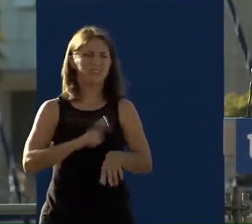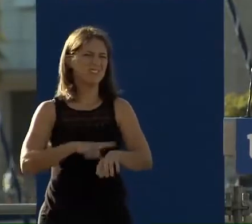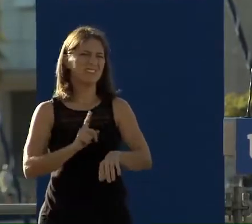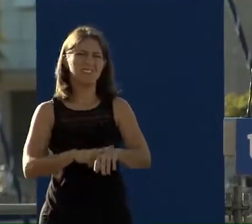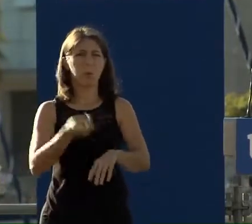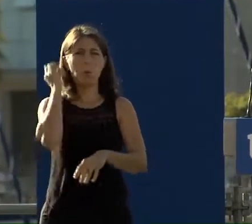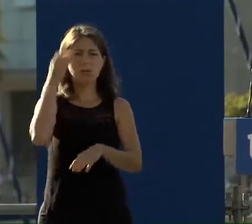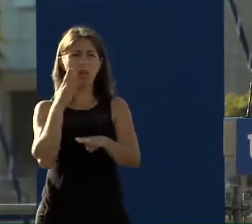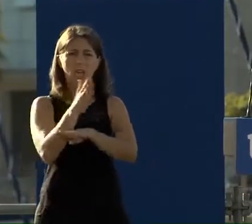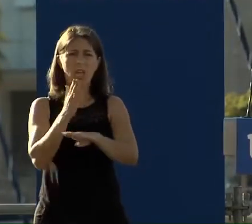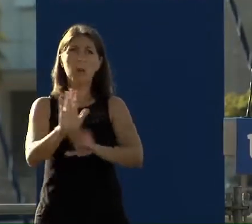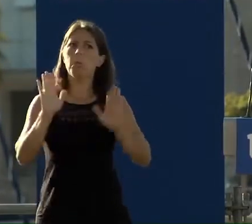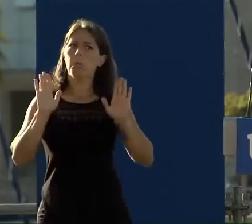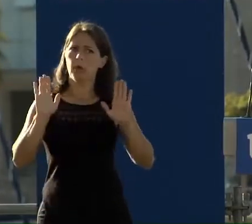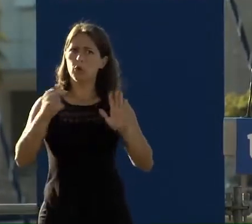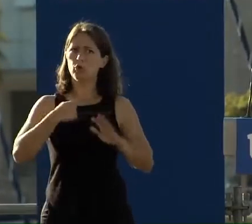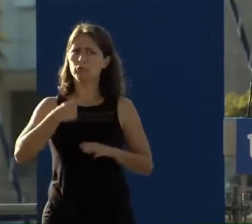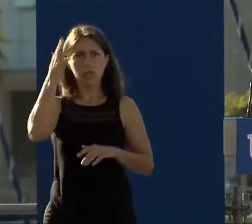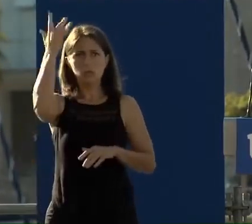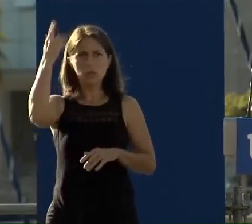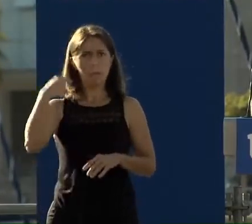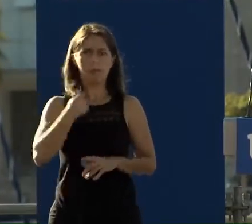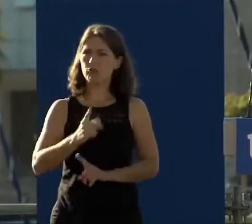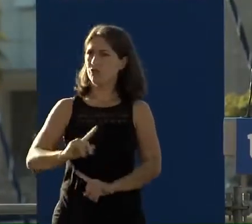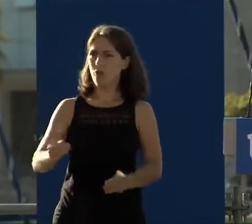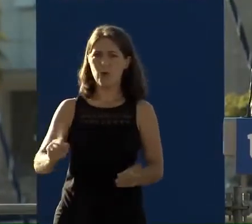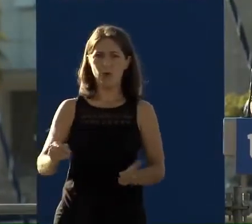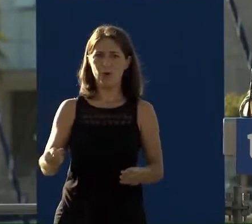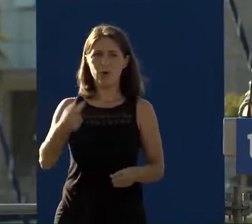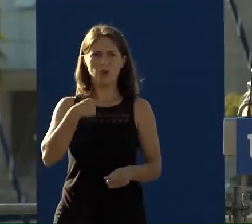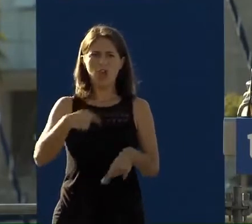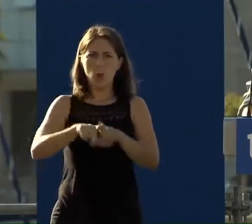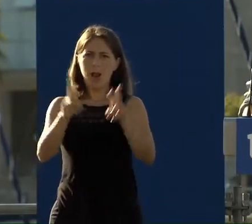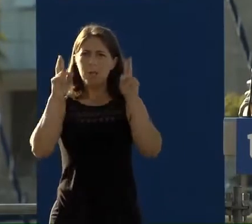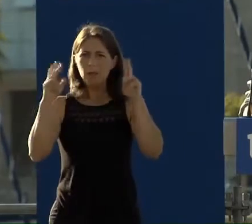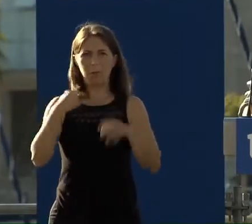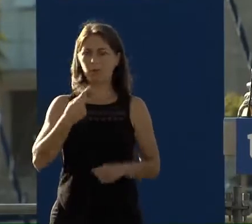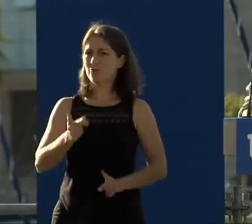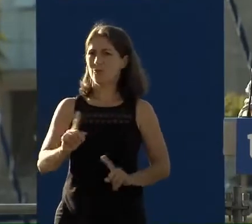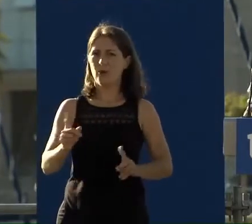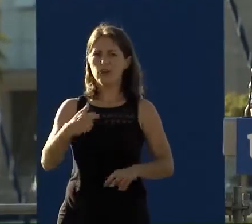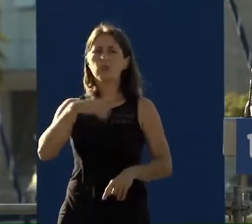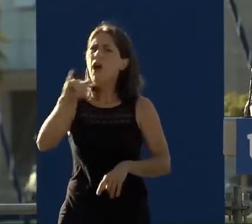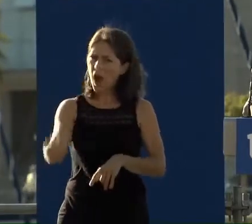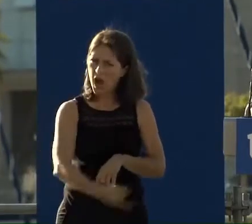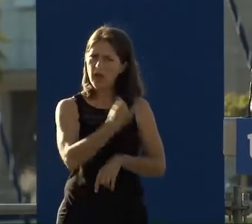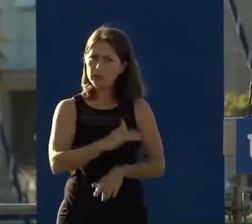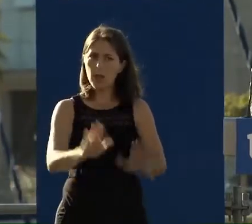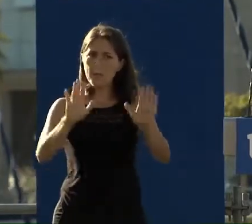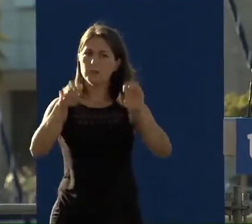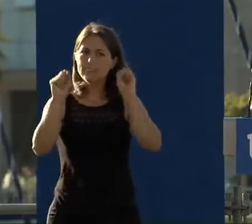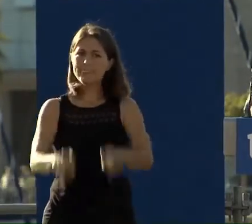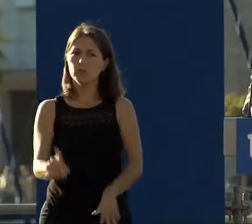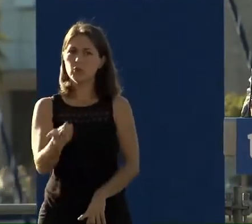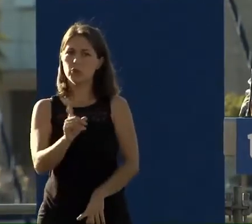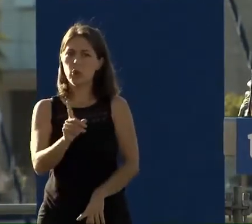para ir aos mítins, pero eso non quere decir que este desilusionada, non quere decir que este desesperanzada. Estou cansa, pero non estou